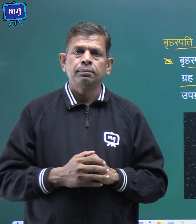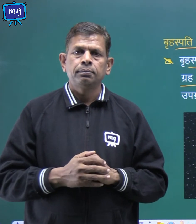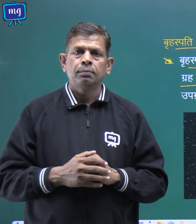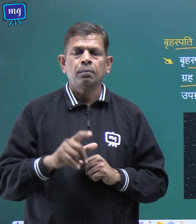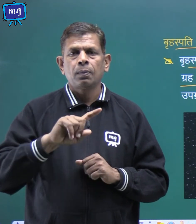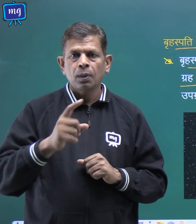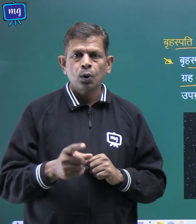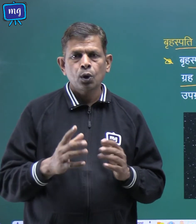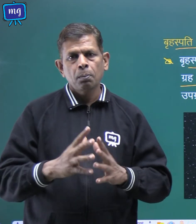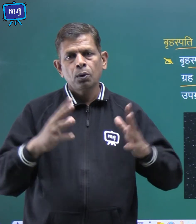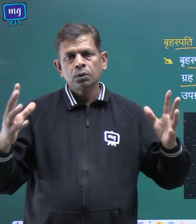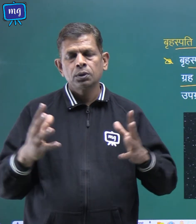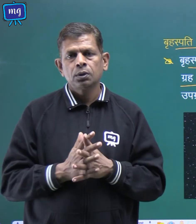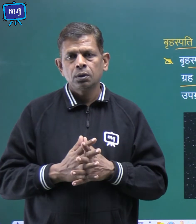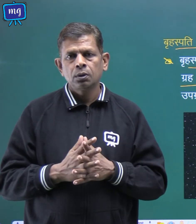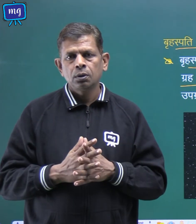इसके बहुत से